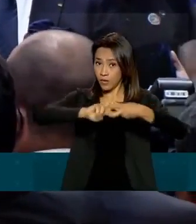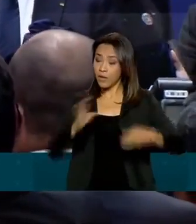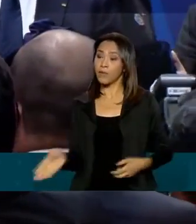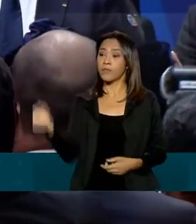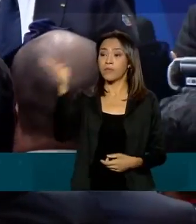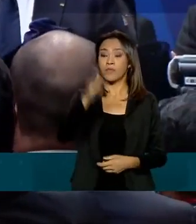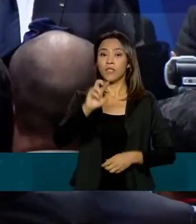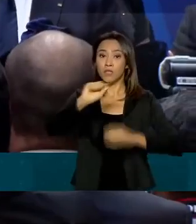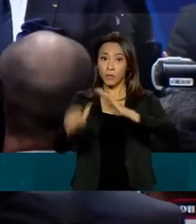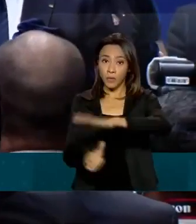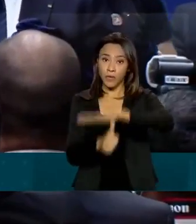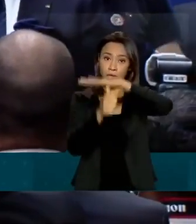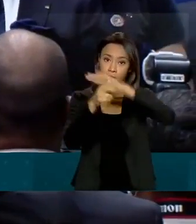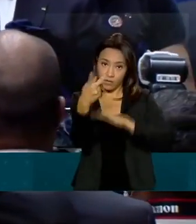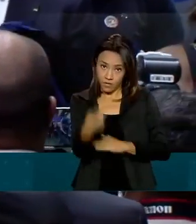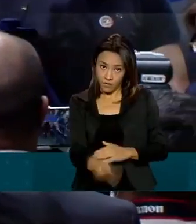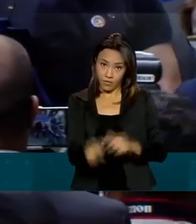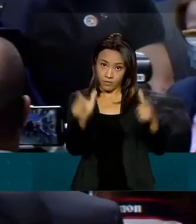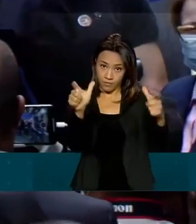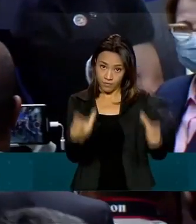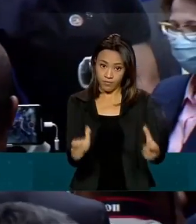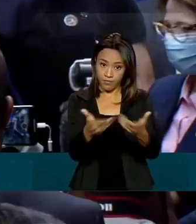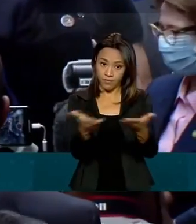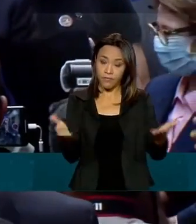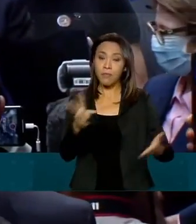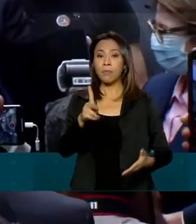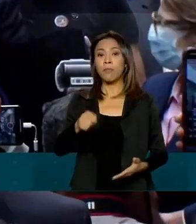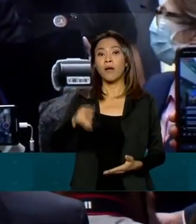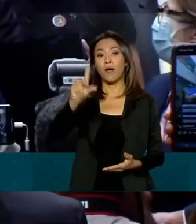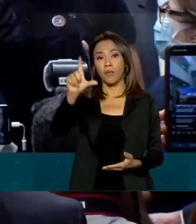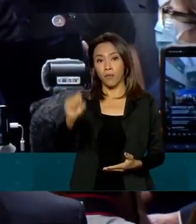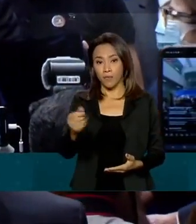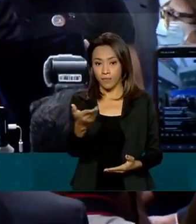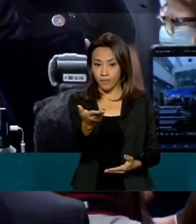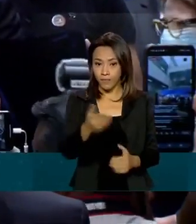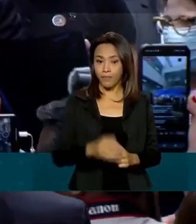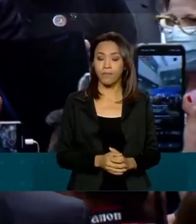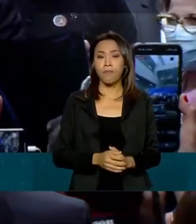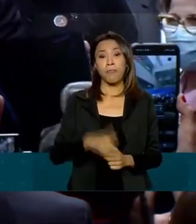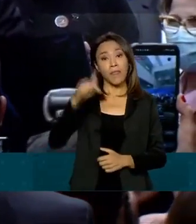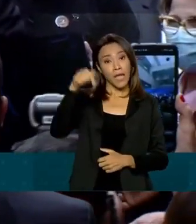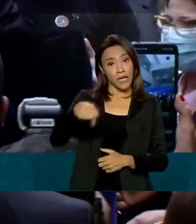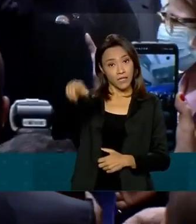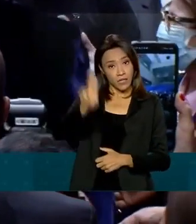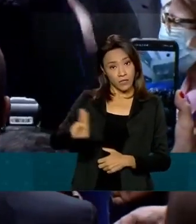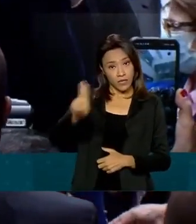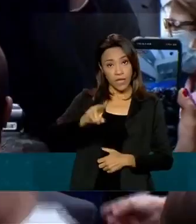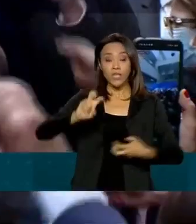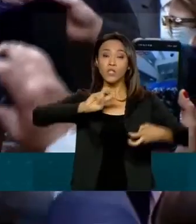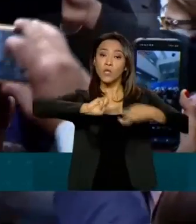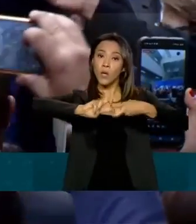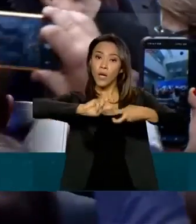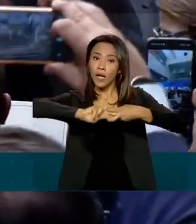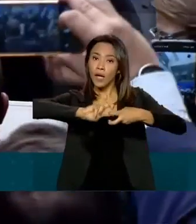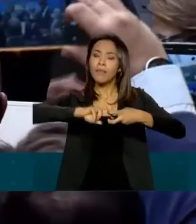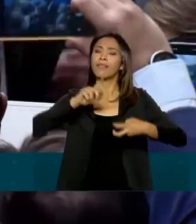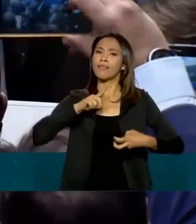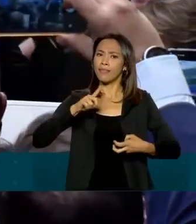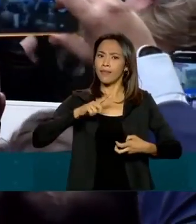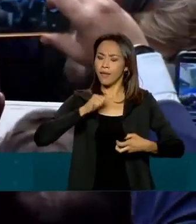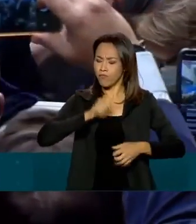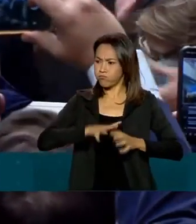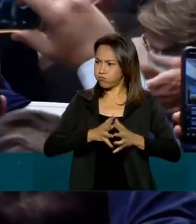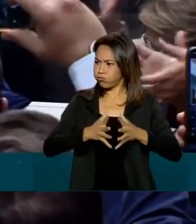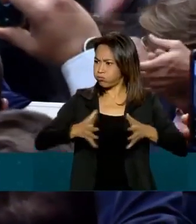Facens, Paulo Roberto Freitas de Carvalho. A Faculdade de Engenharia de Sorocaba conta com o maior